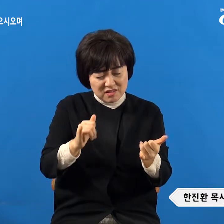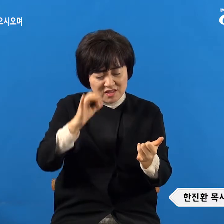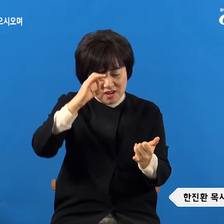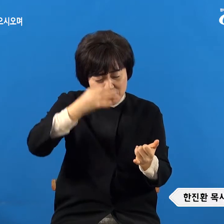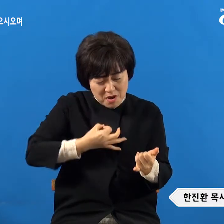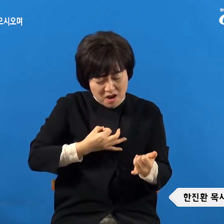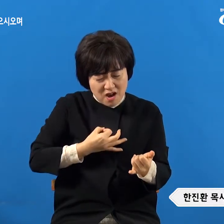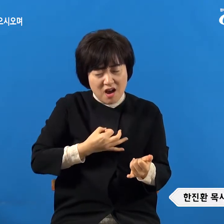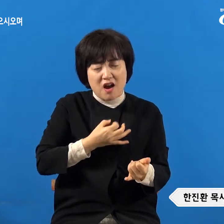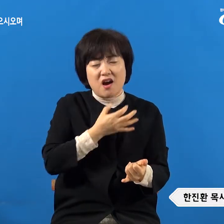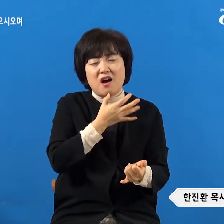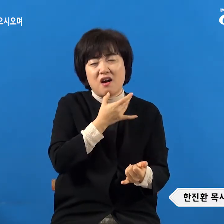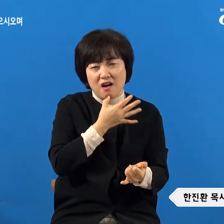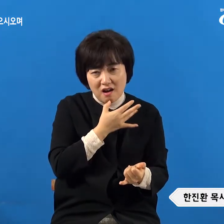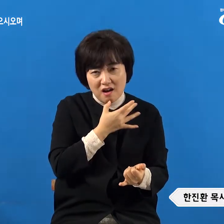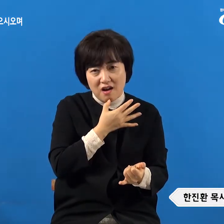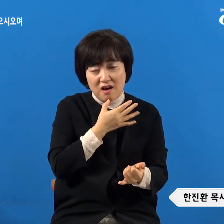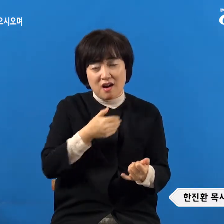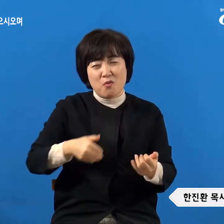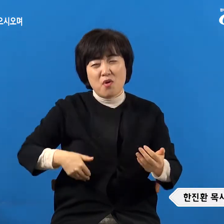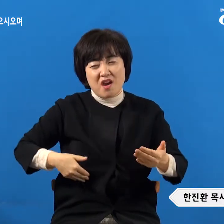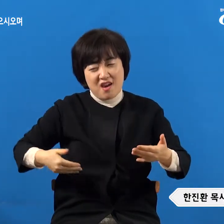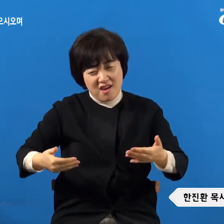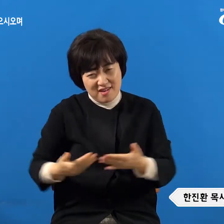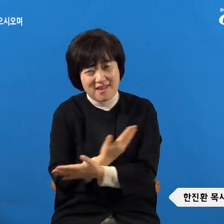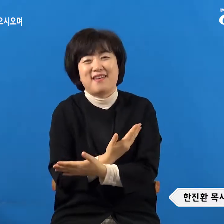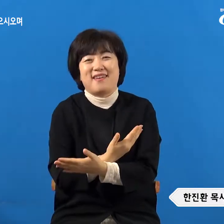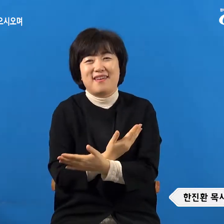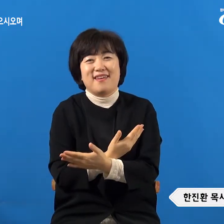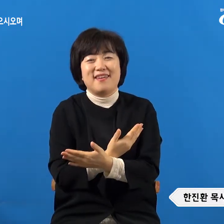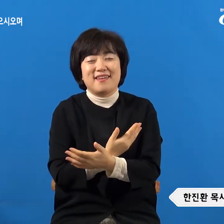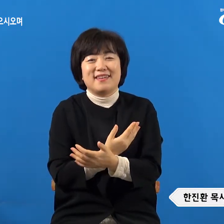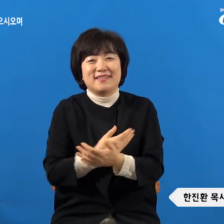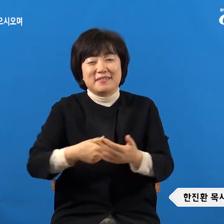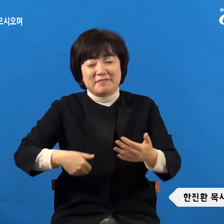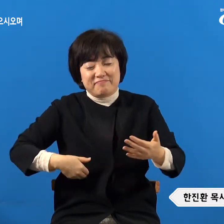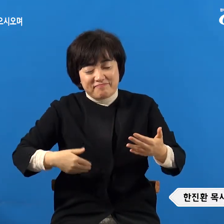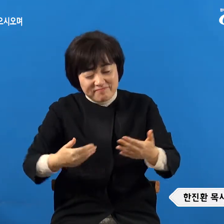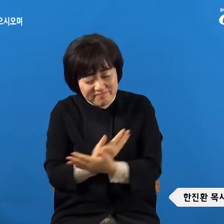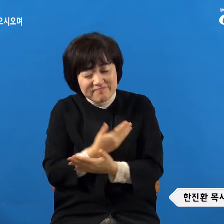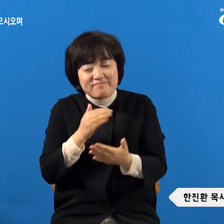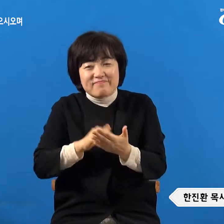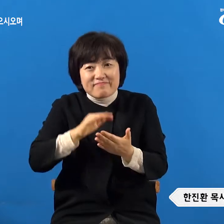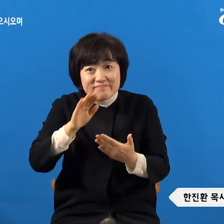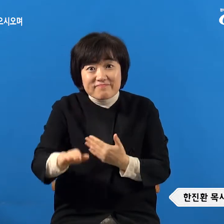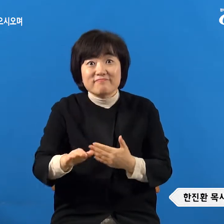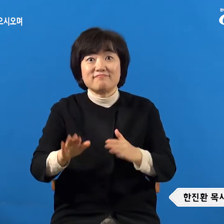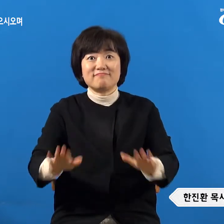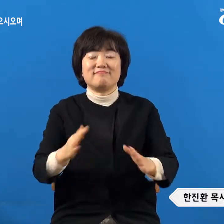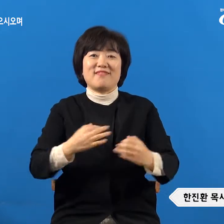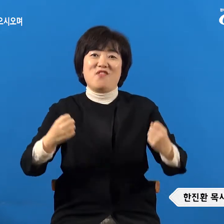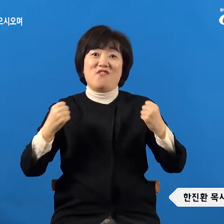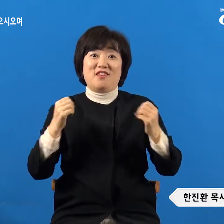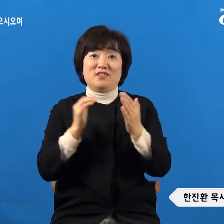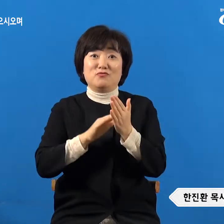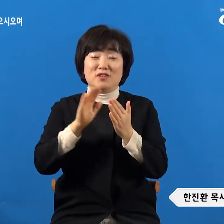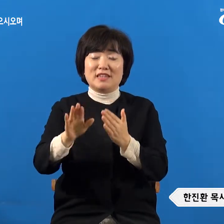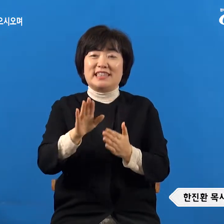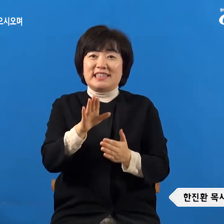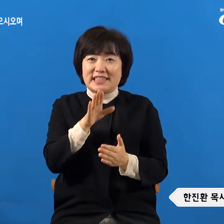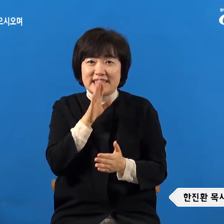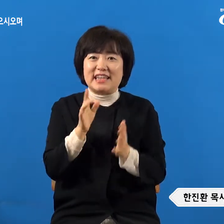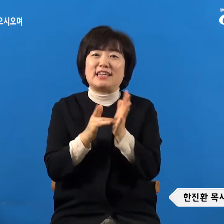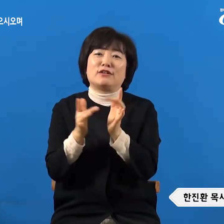회개가 터져나왔습니다. 그래서 이제는 자기 부인 손을 잡고 이제는 진짜로